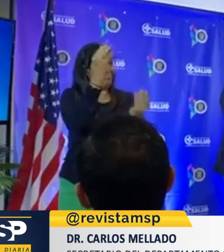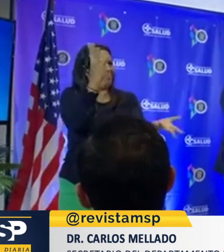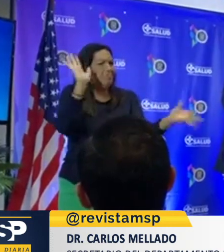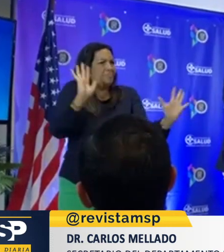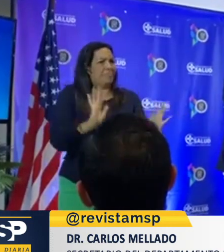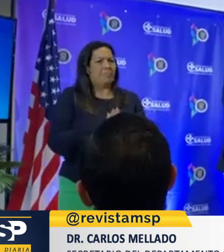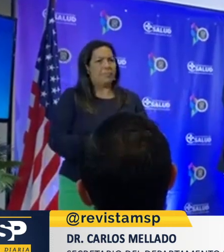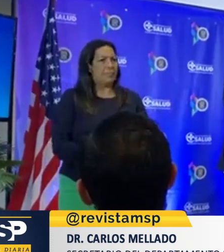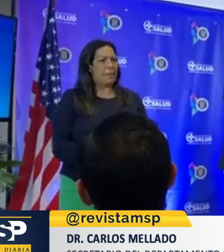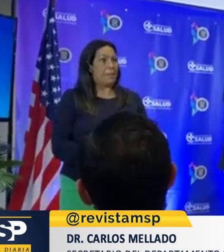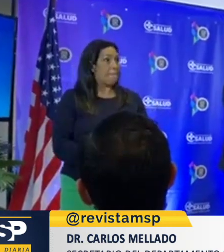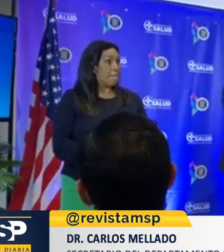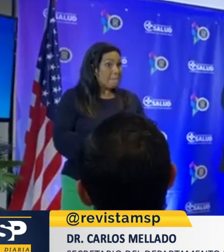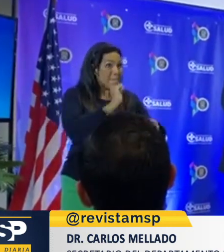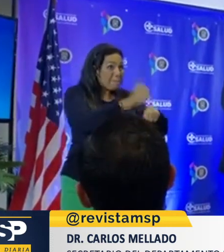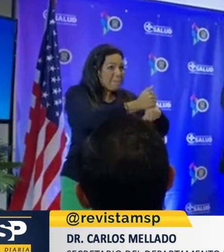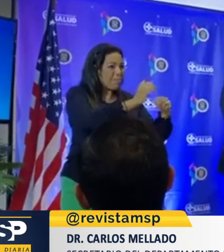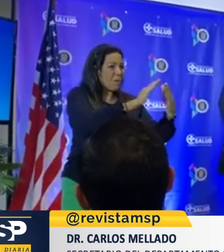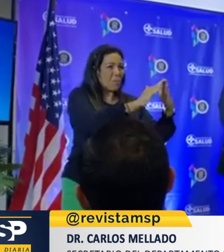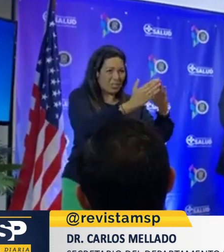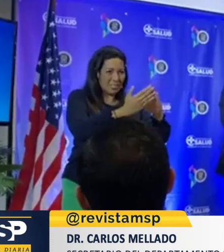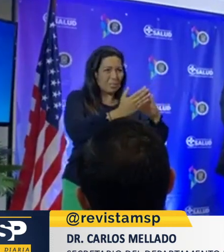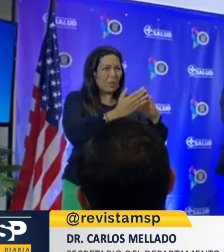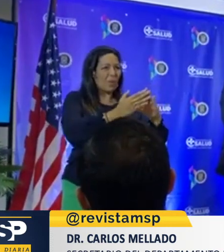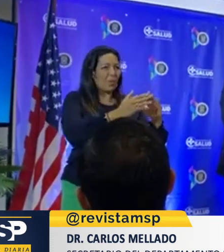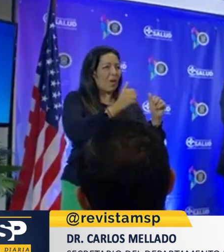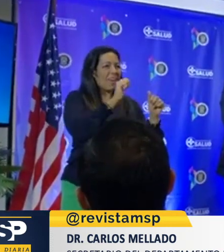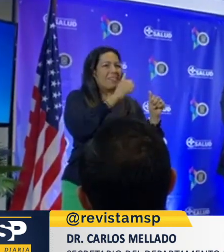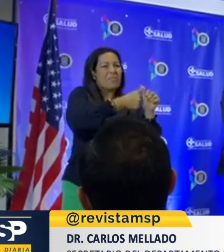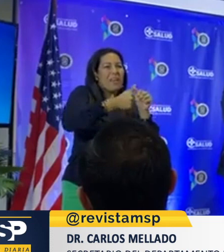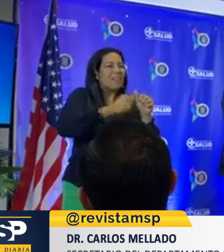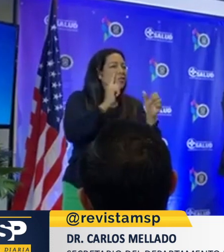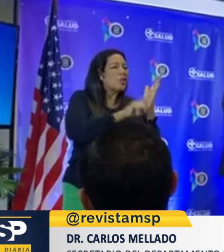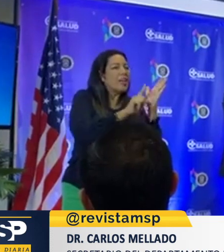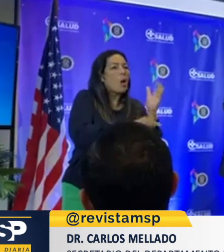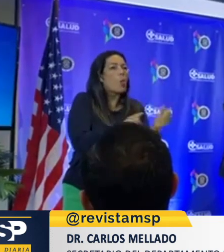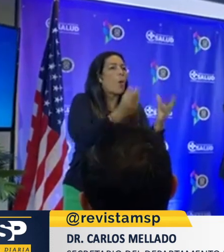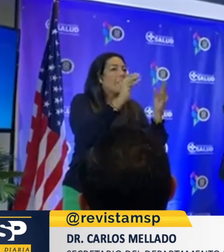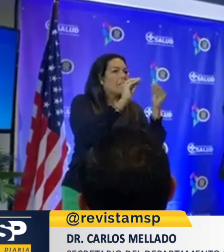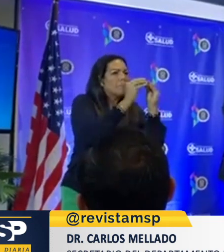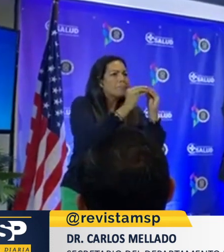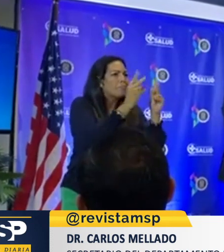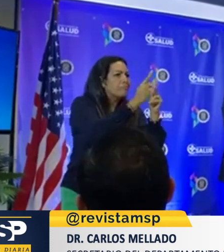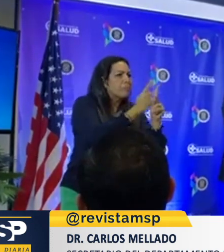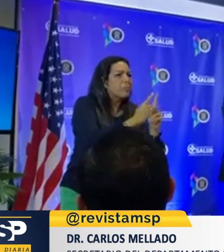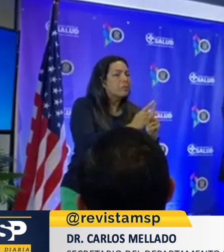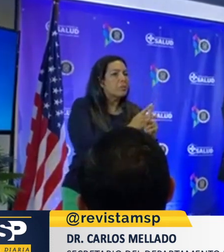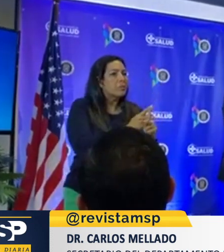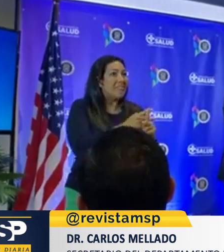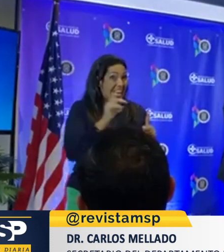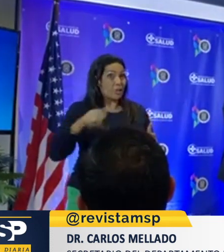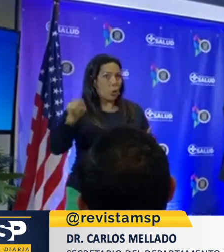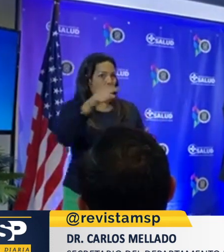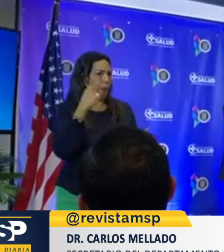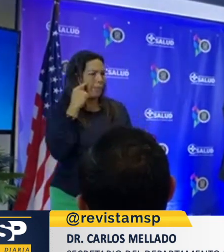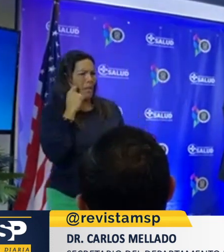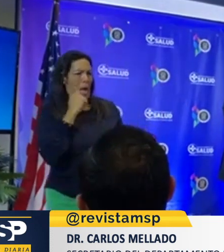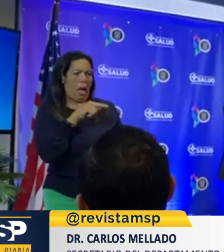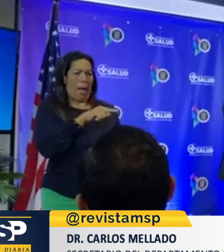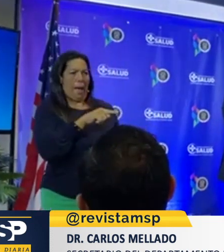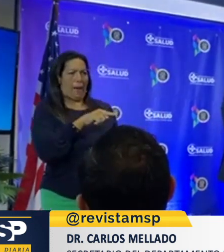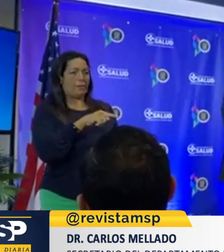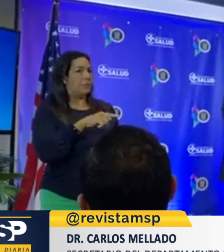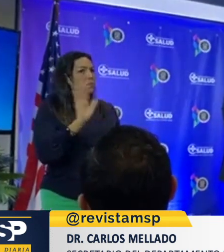rastreo municipal, que es el que está en controversia, va a poder seguir haciendo sus modelos y va a poder seguir haciendo sus